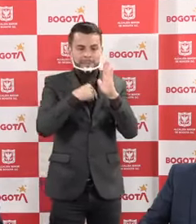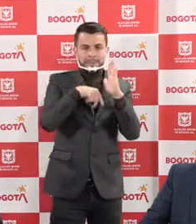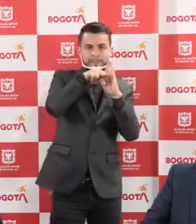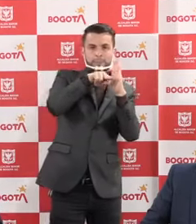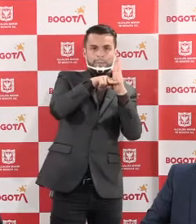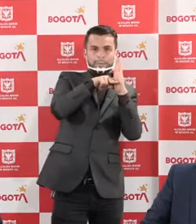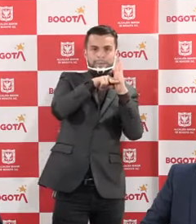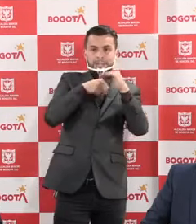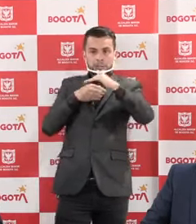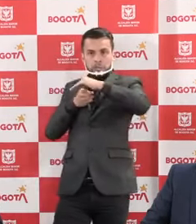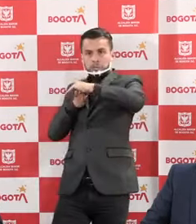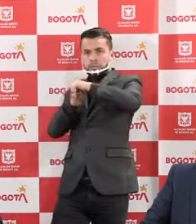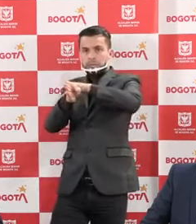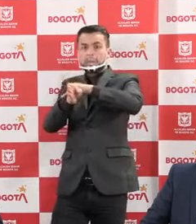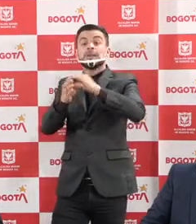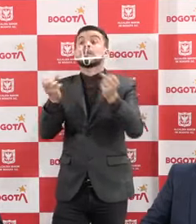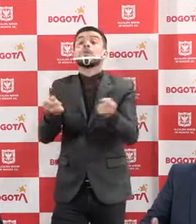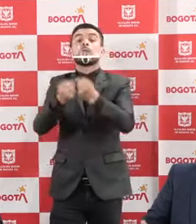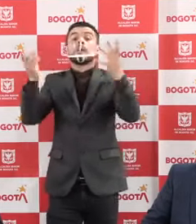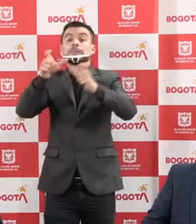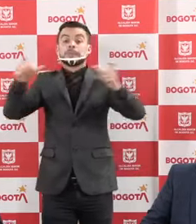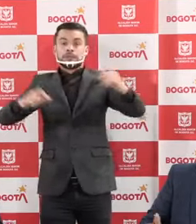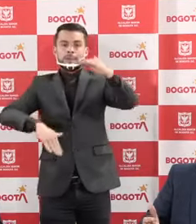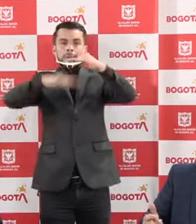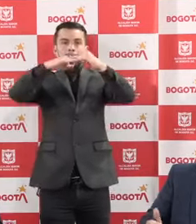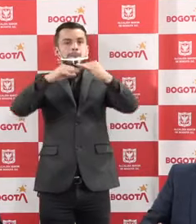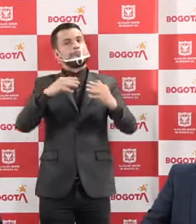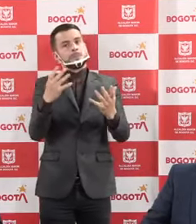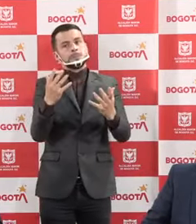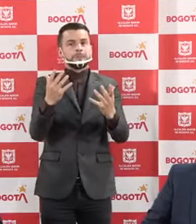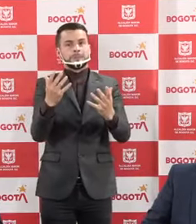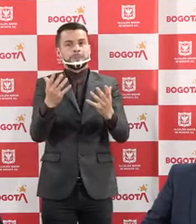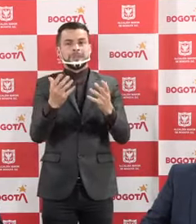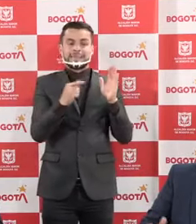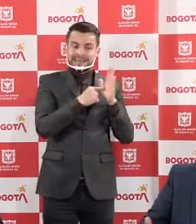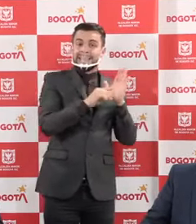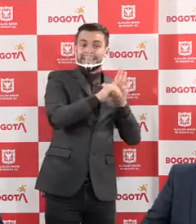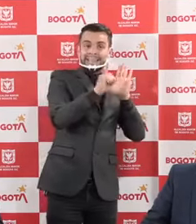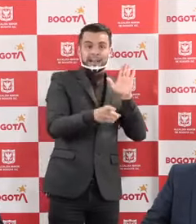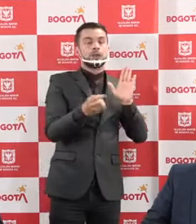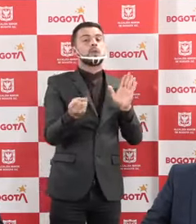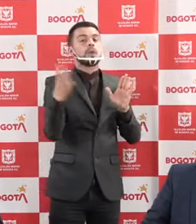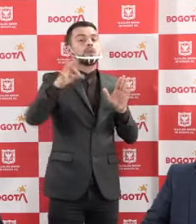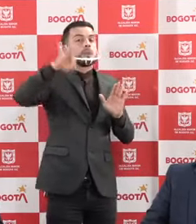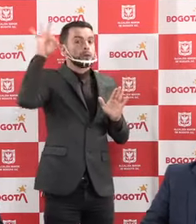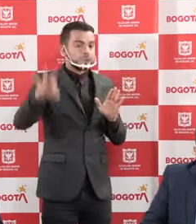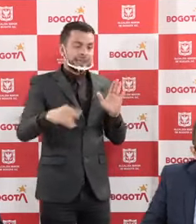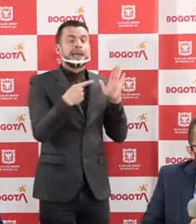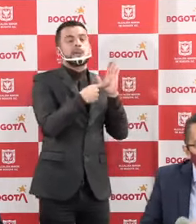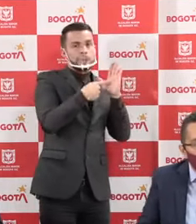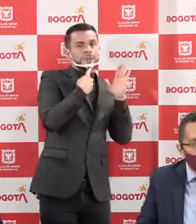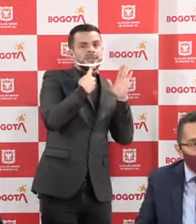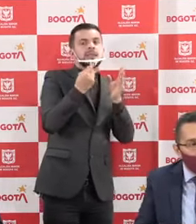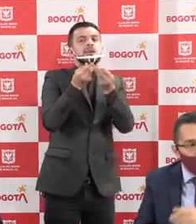todo el tema del aforo en los centros comerciales que se van a hacer las reglas y el decreto trae establecido cómo van a funcionar